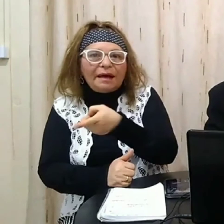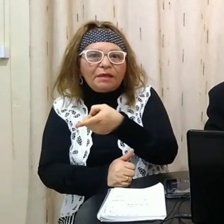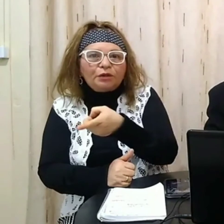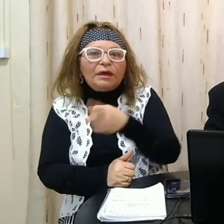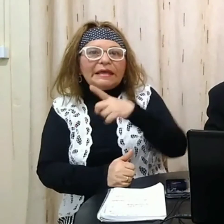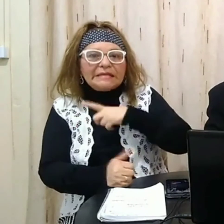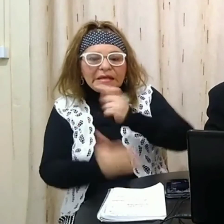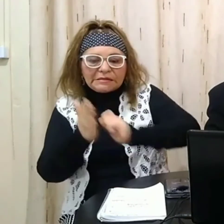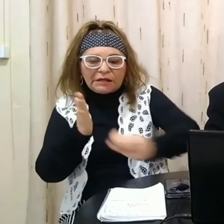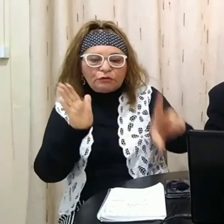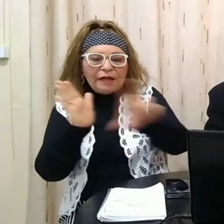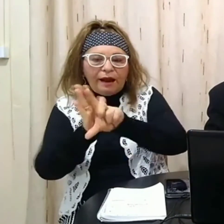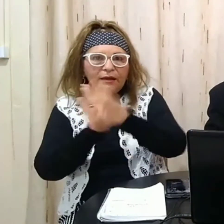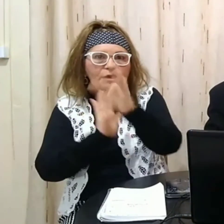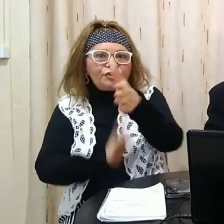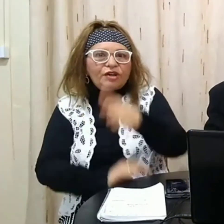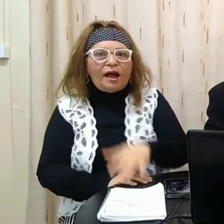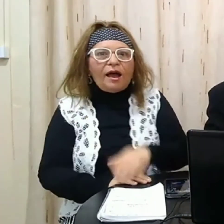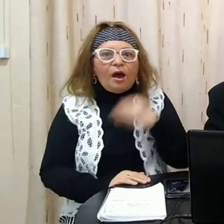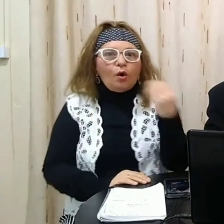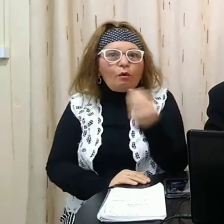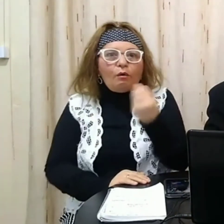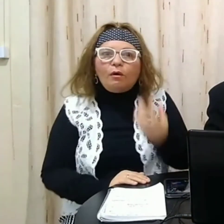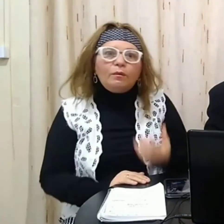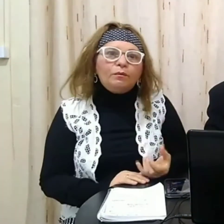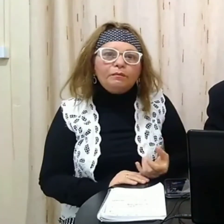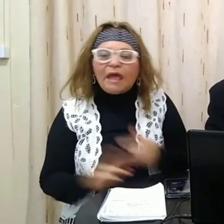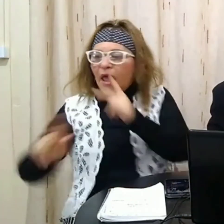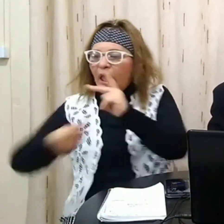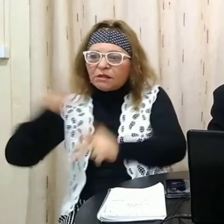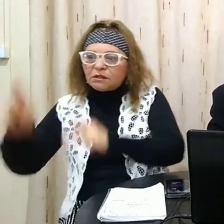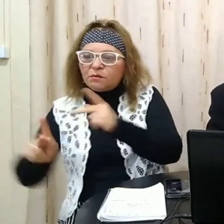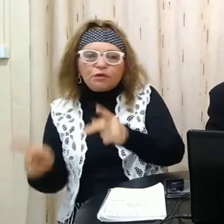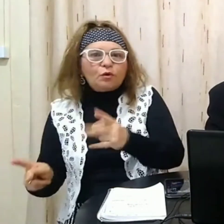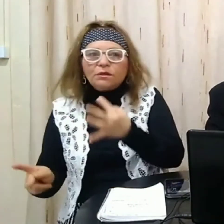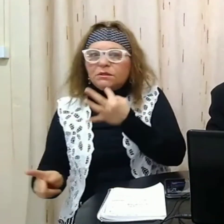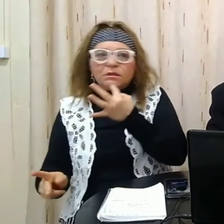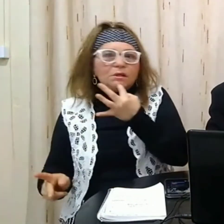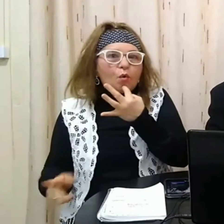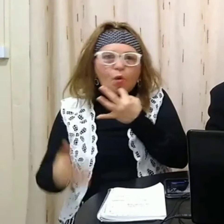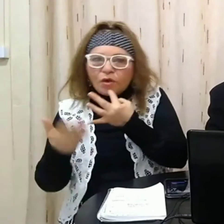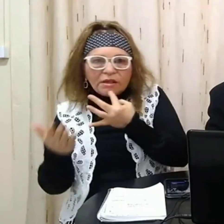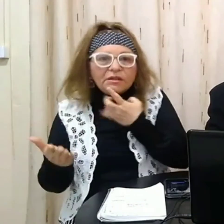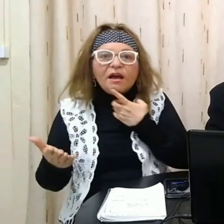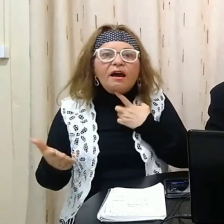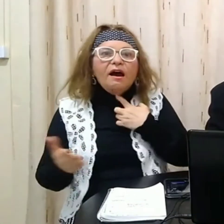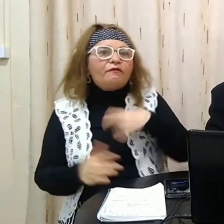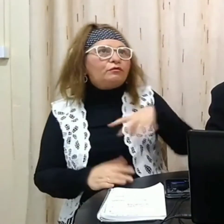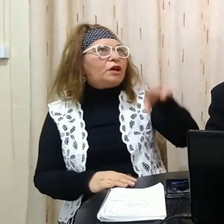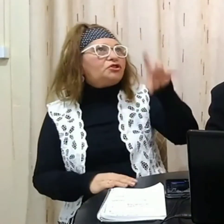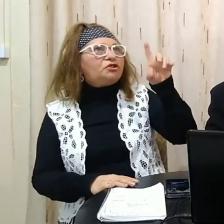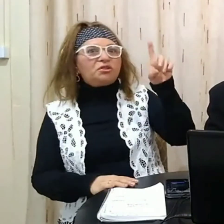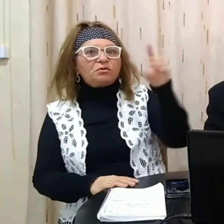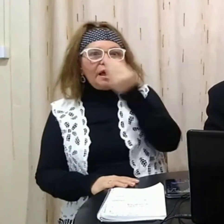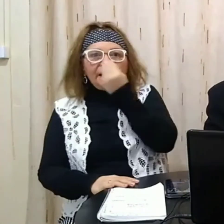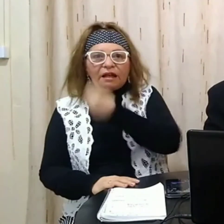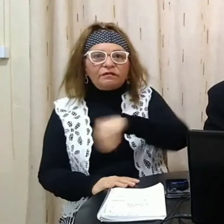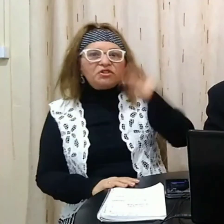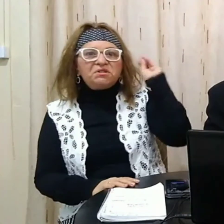do monte. Eles não estavam reconhecendo o que Deus tinha feito. Na verdade, eles estão